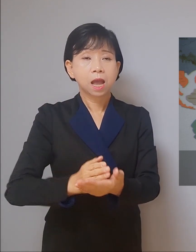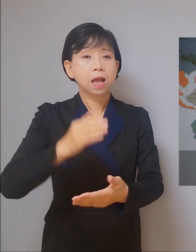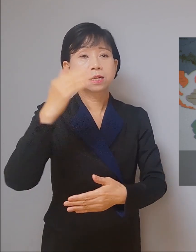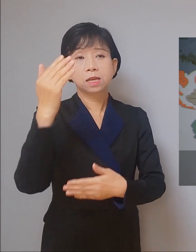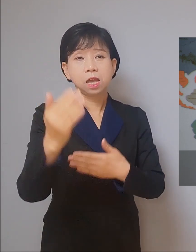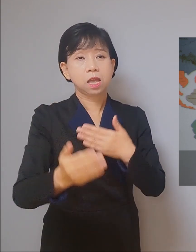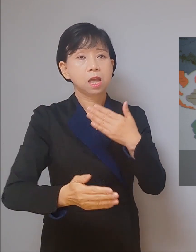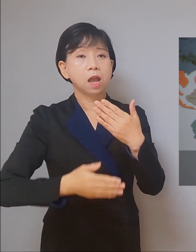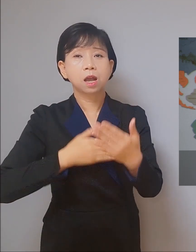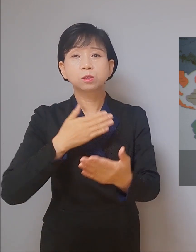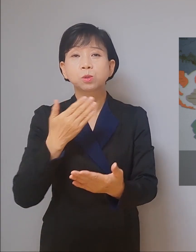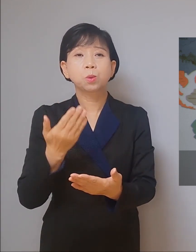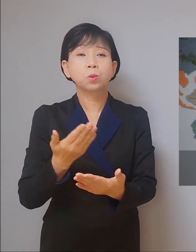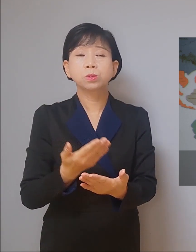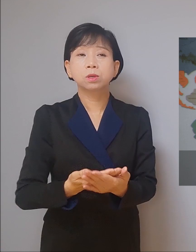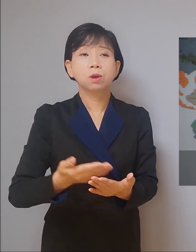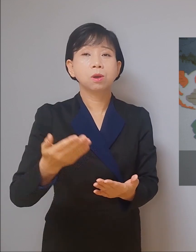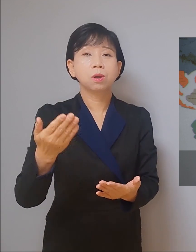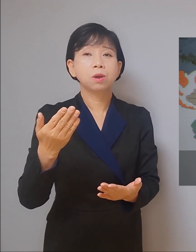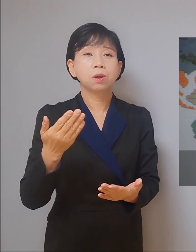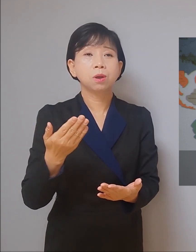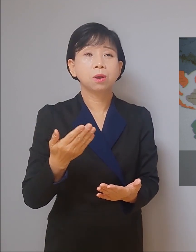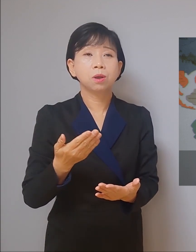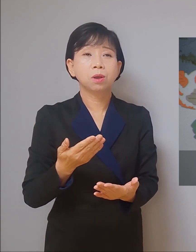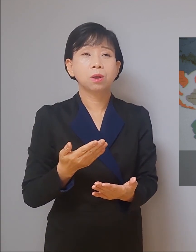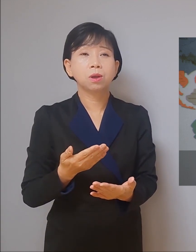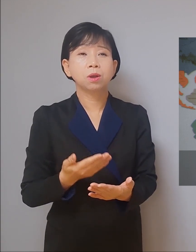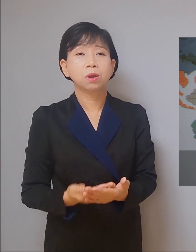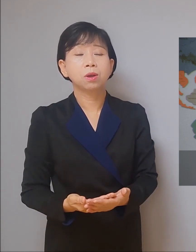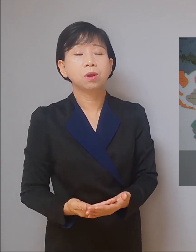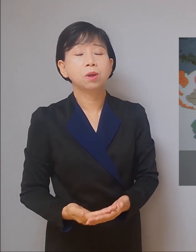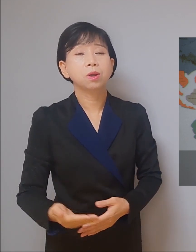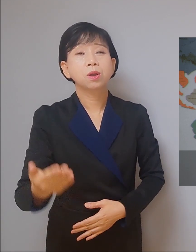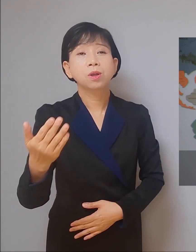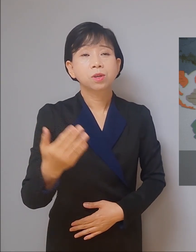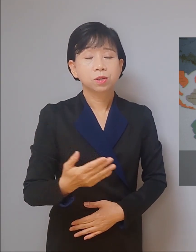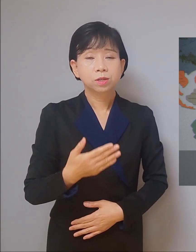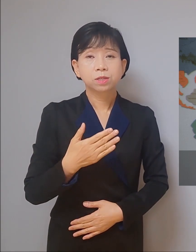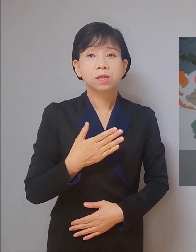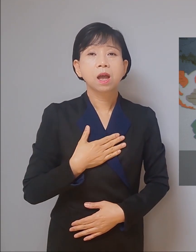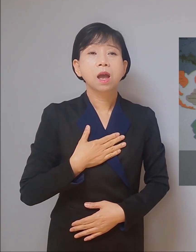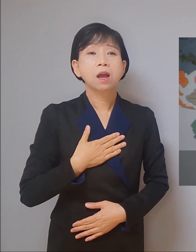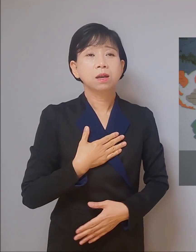잊지 않게 하소서.